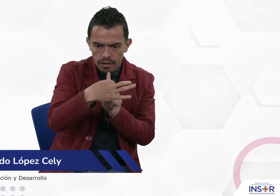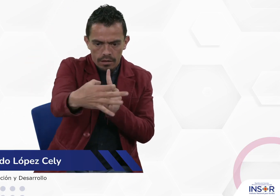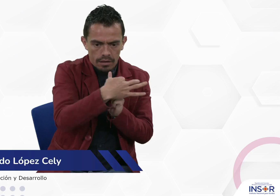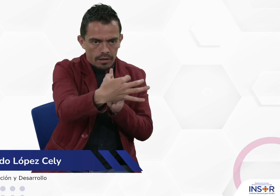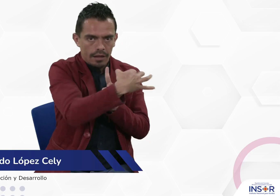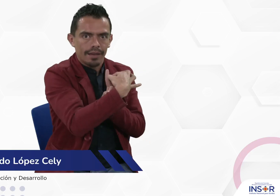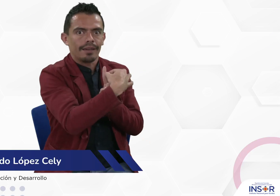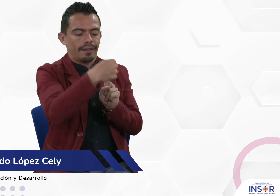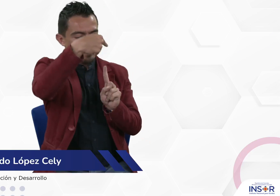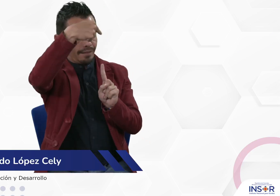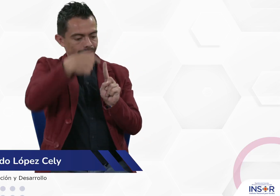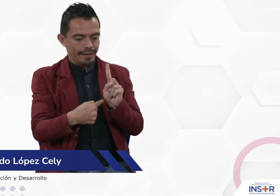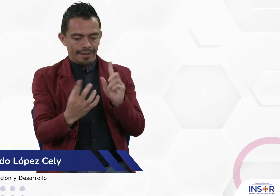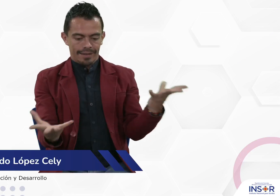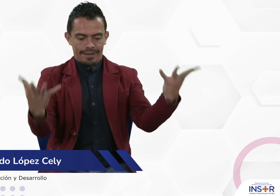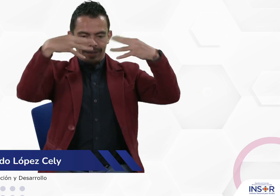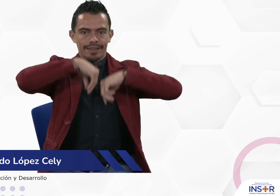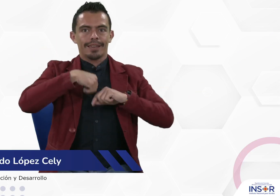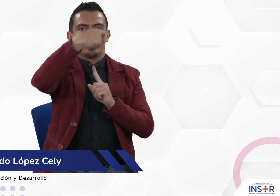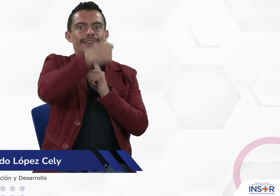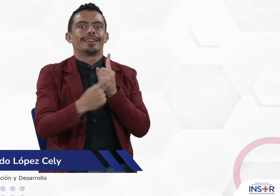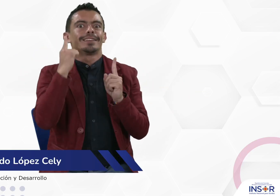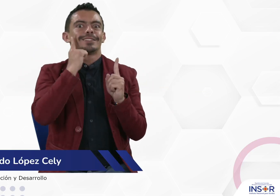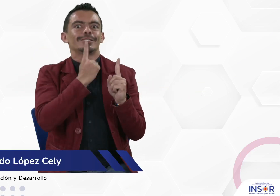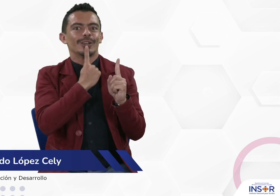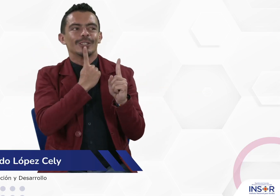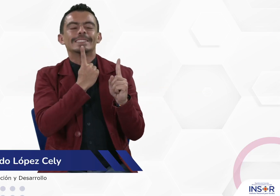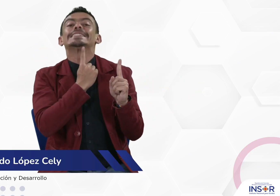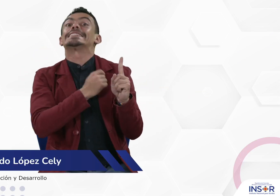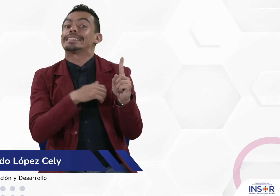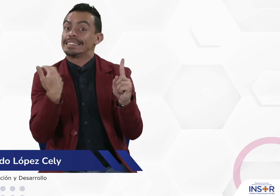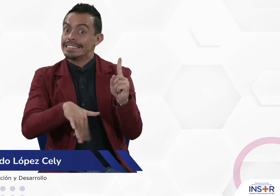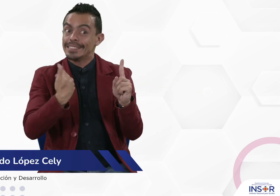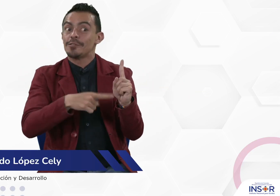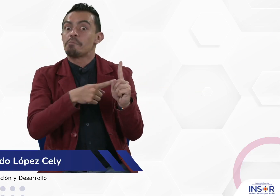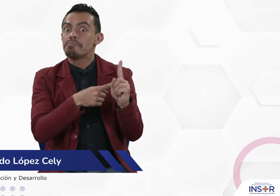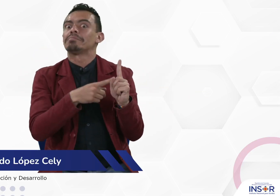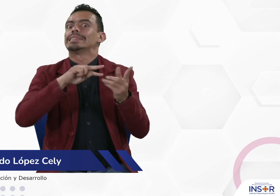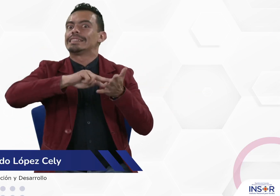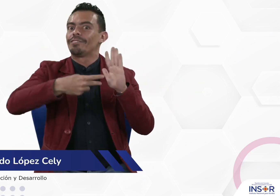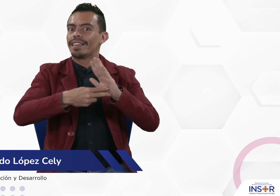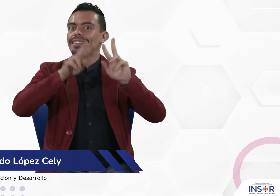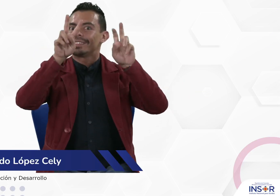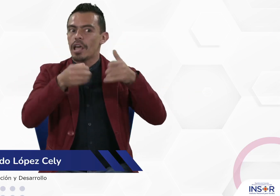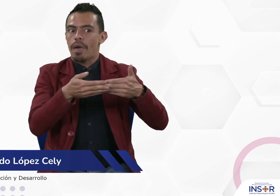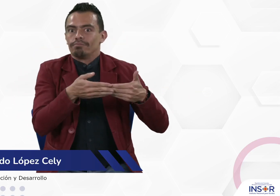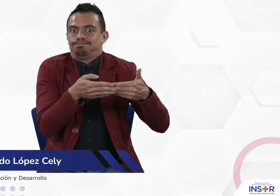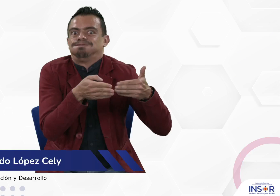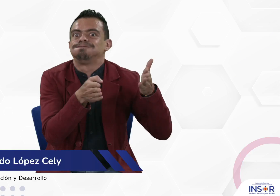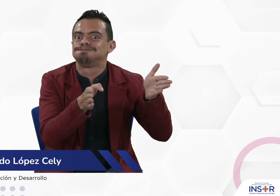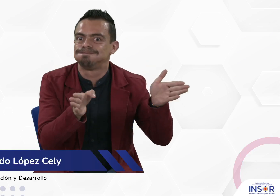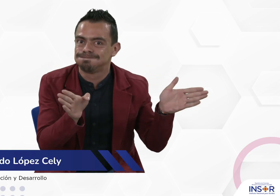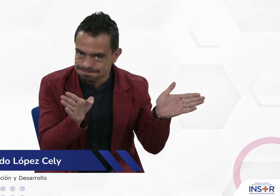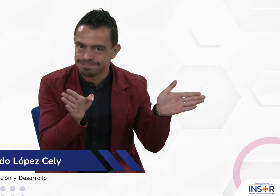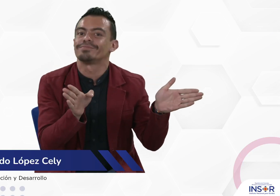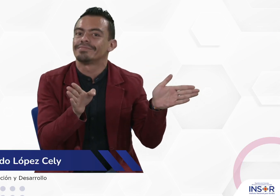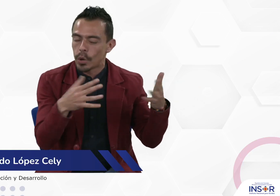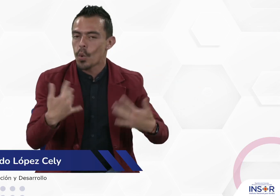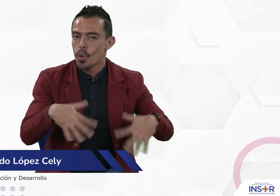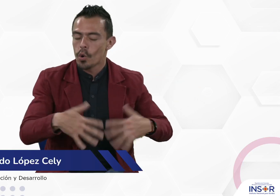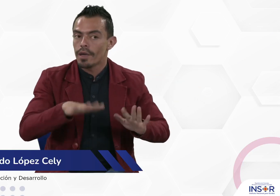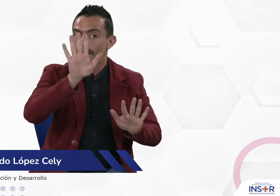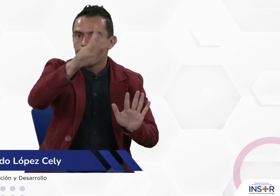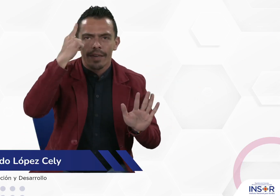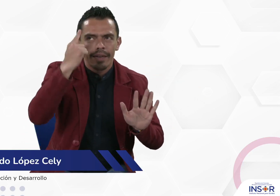encaminan o que nos hacen ser sordos y todos estos se aglomeran también para definirnos. Y de allí también el significado o abrir